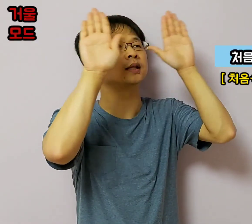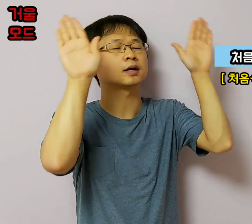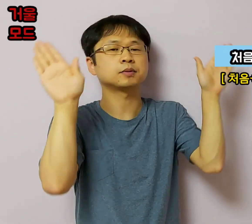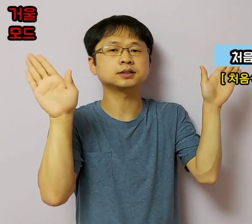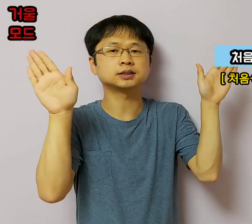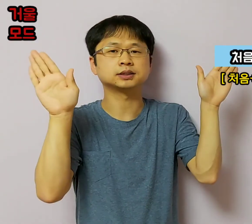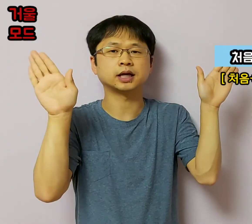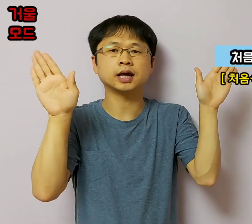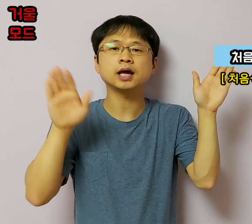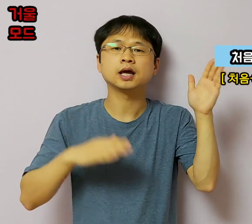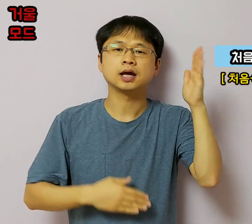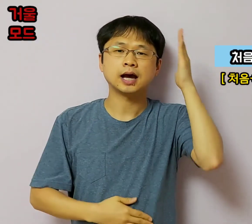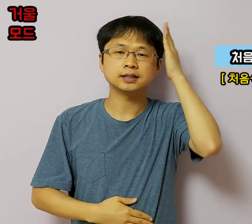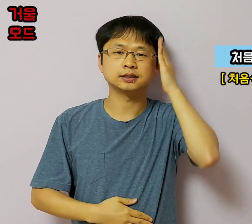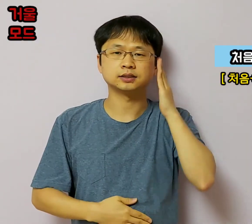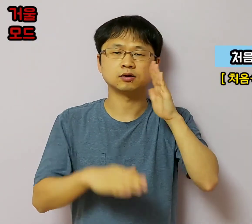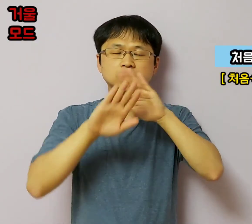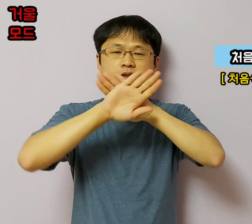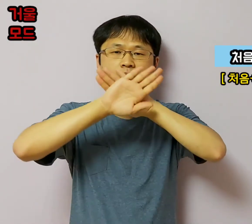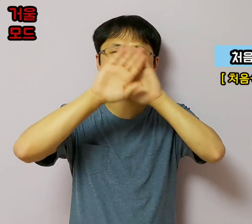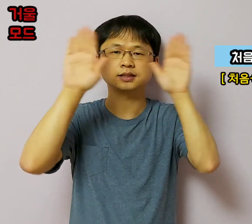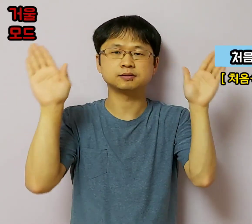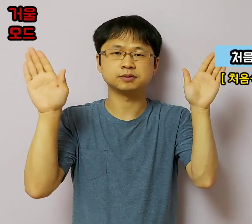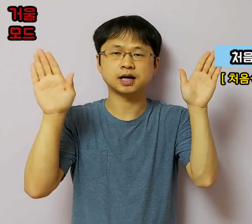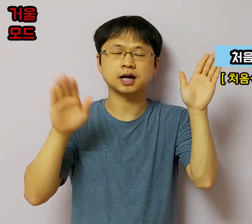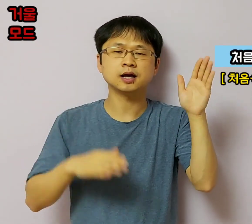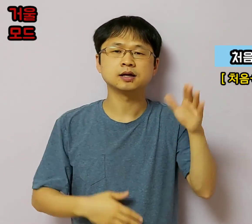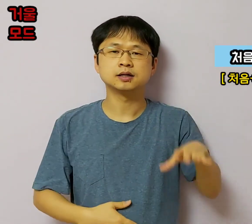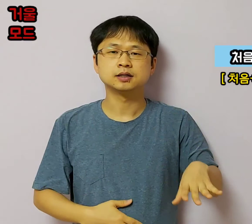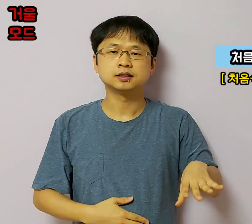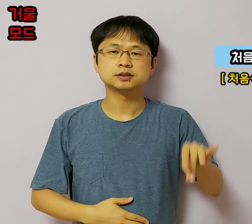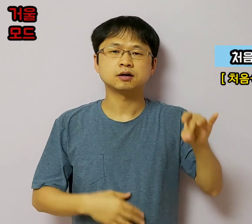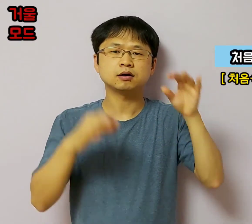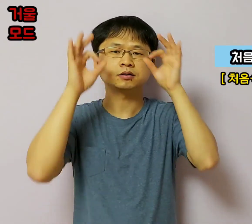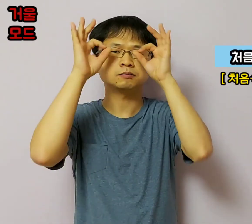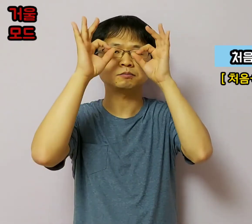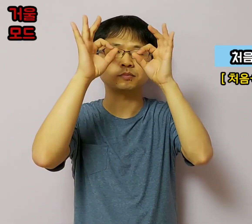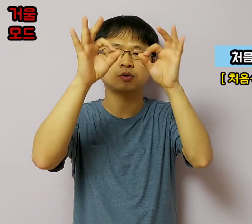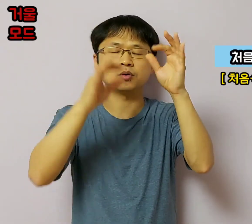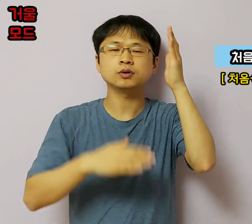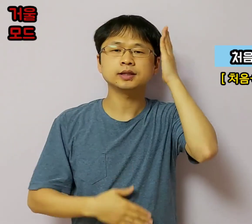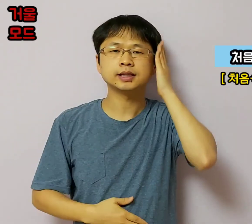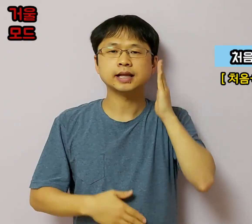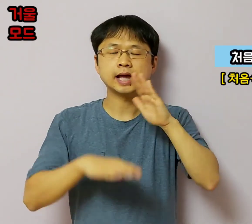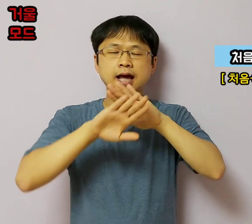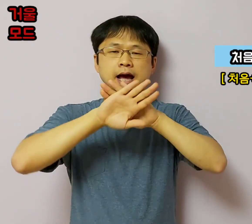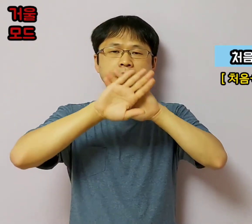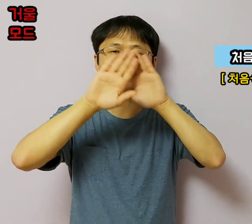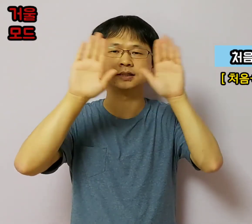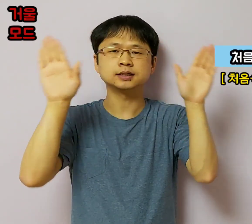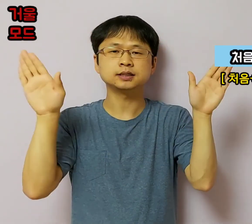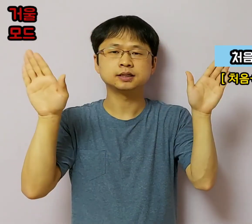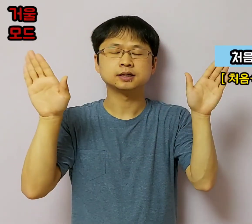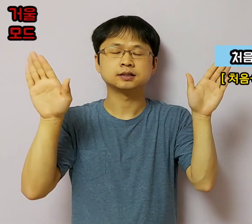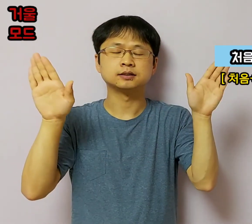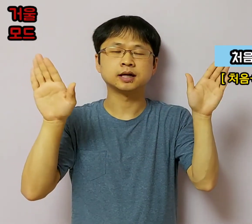환하게 펼쳐진 게 하늘이죠. 그래서 하늘입니다. 처음 본 하늘,